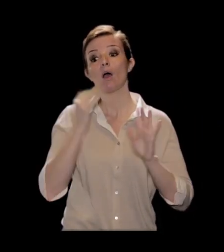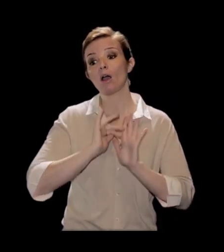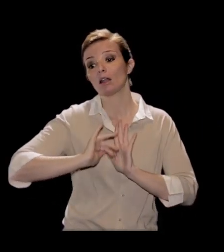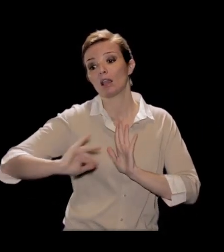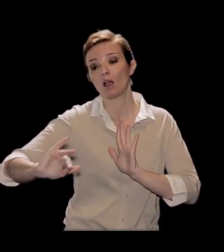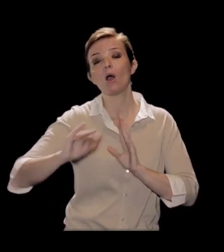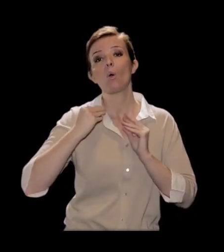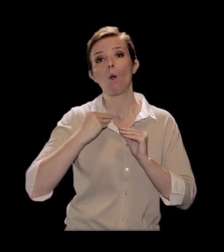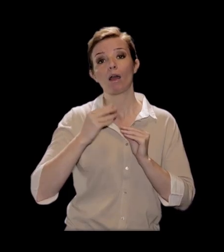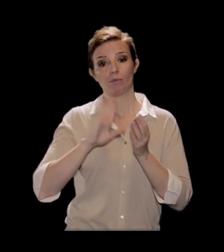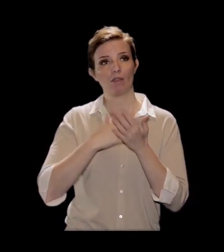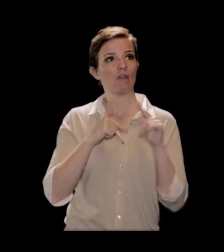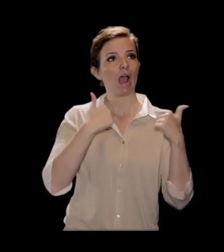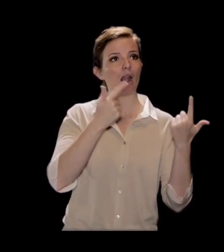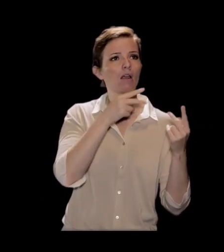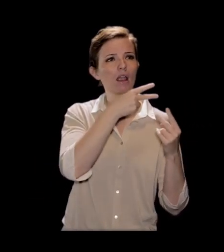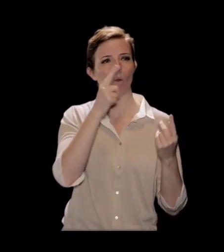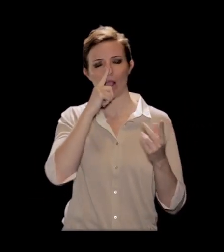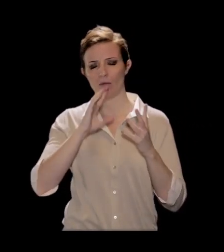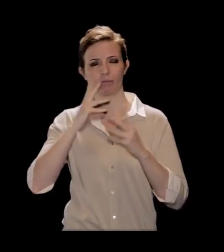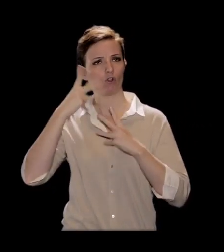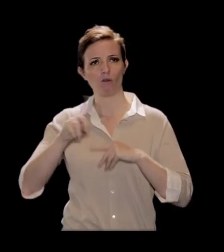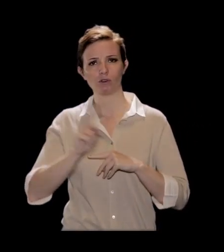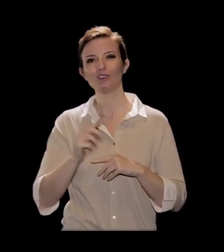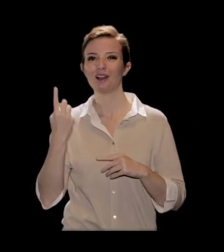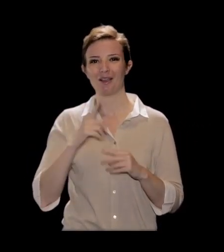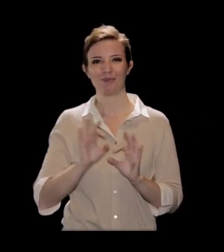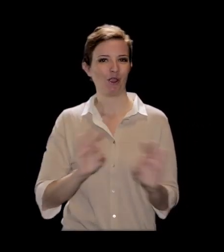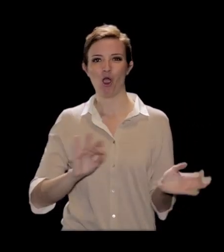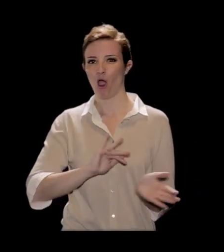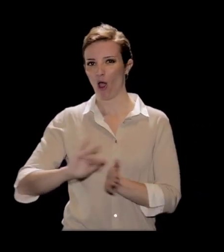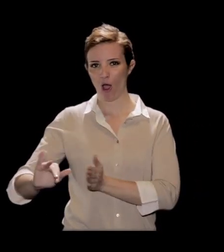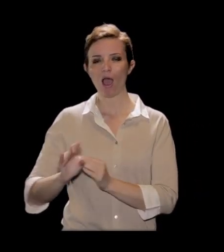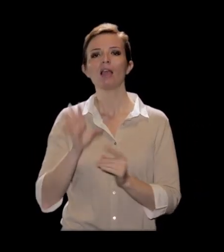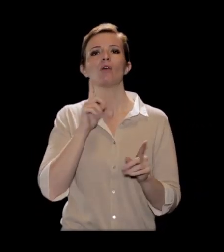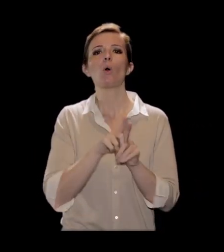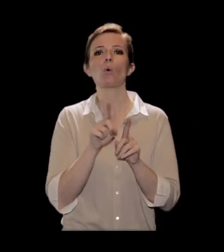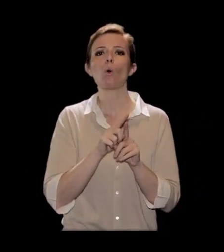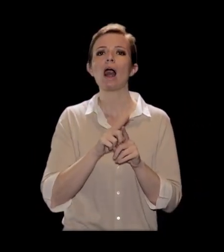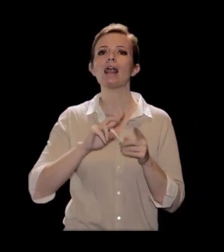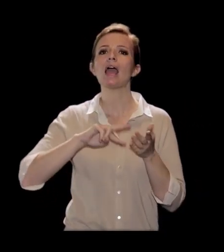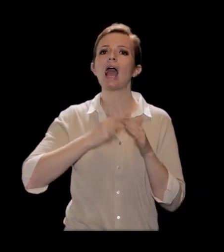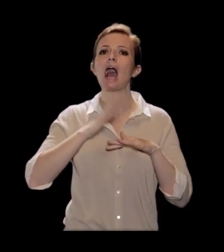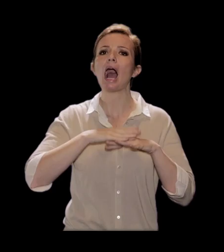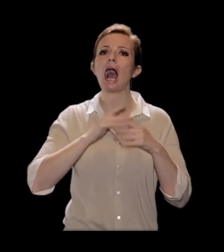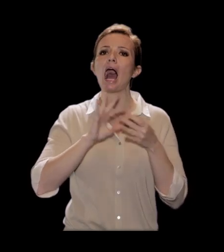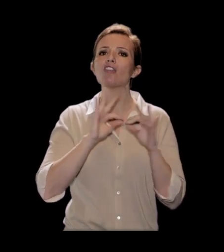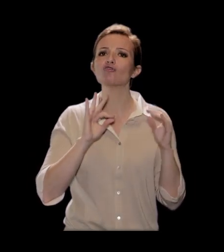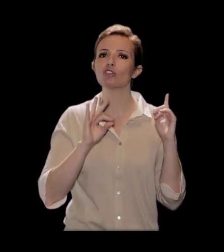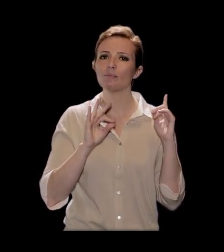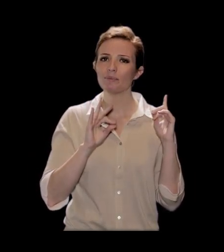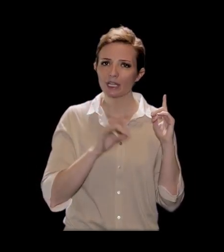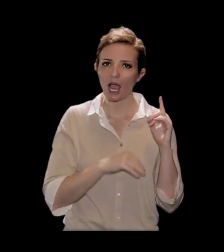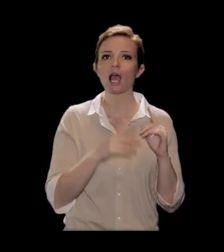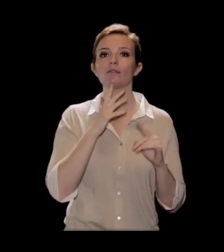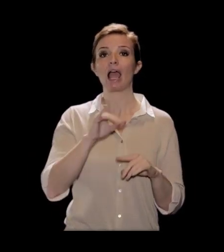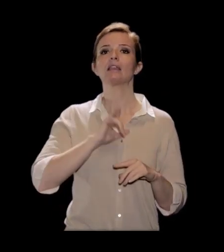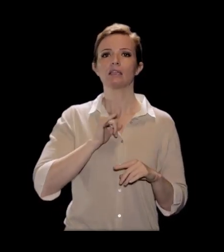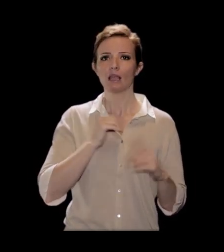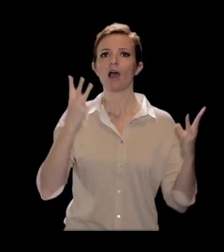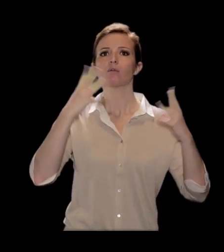significato. Stesso discorso che abbiamo visto in algebra, un'identità viene verificata eseguendo in uno o entrambi dei suoi